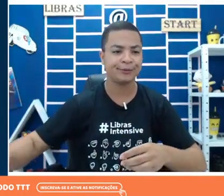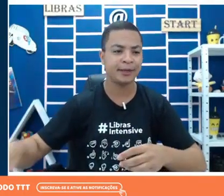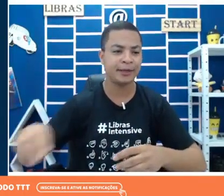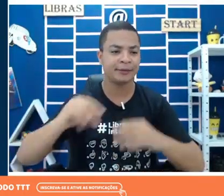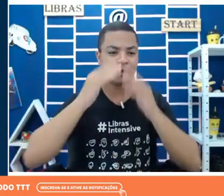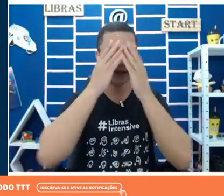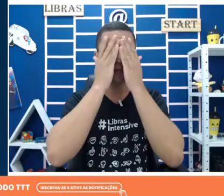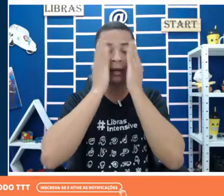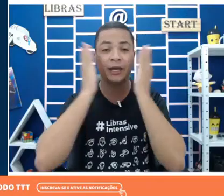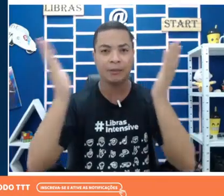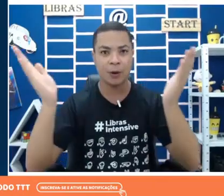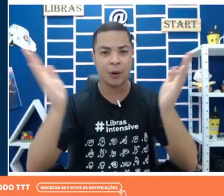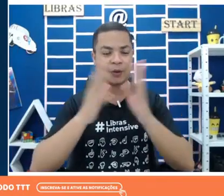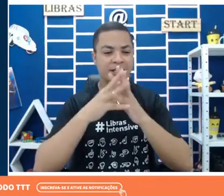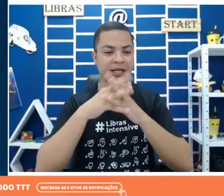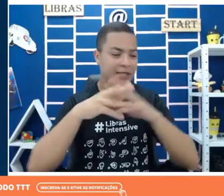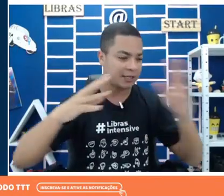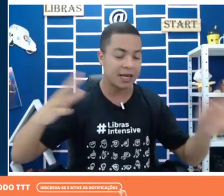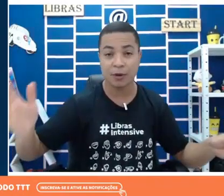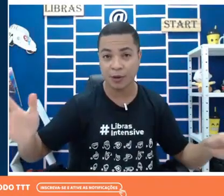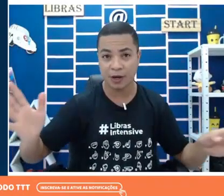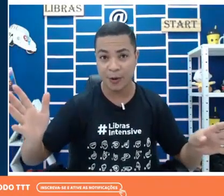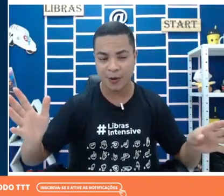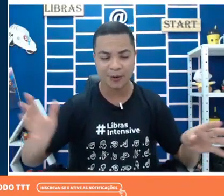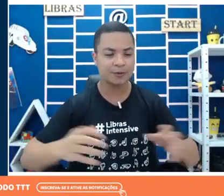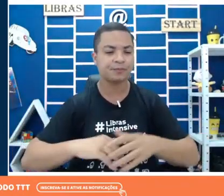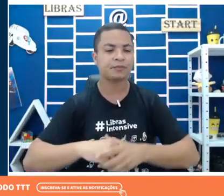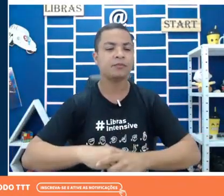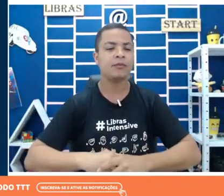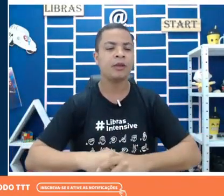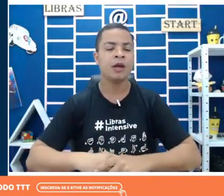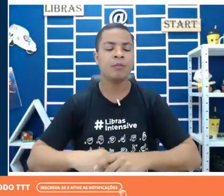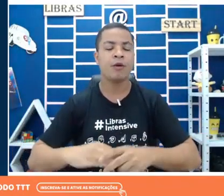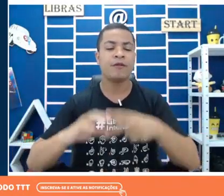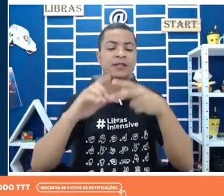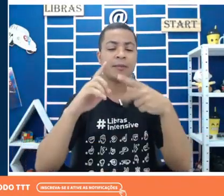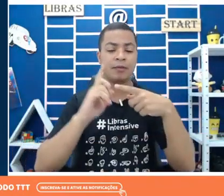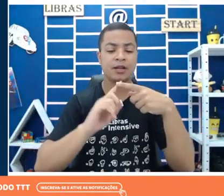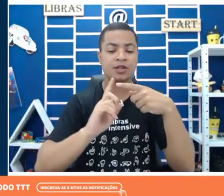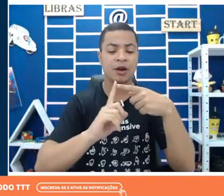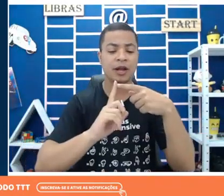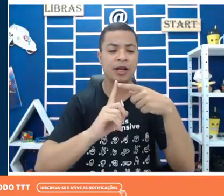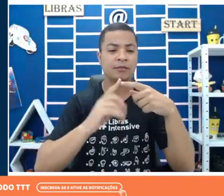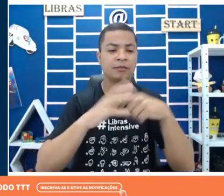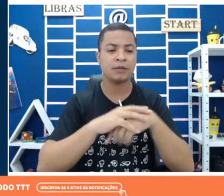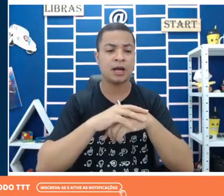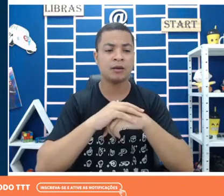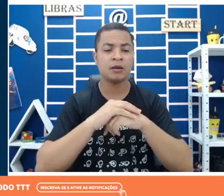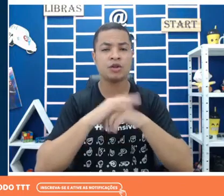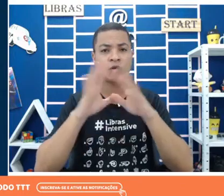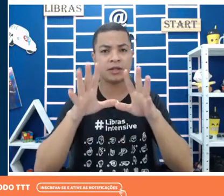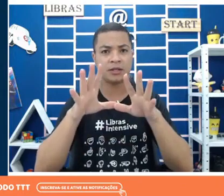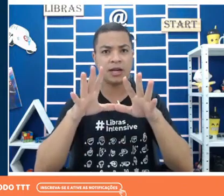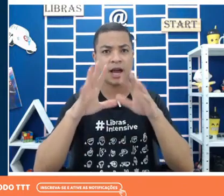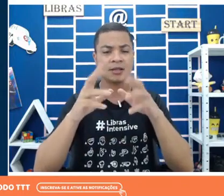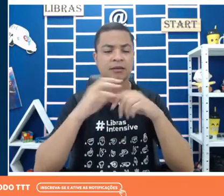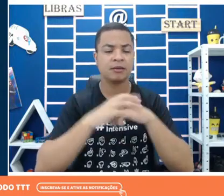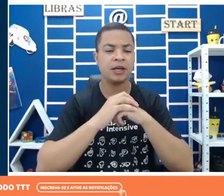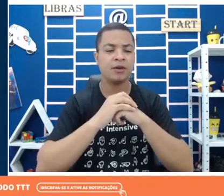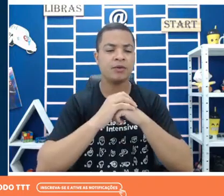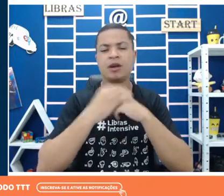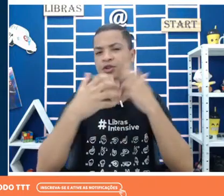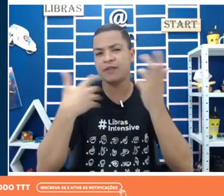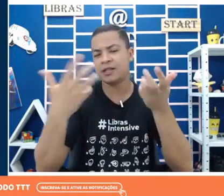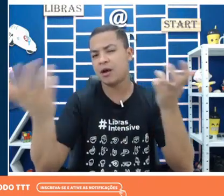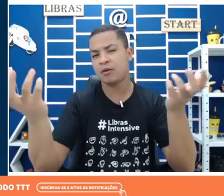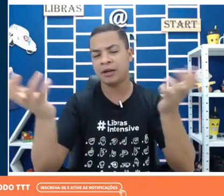impacto, né? Perder meu óculos aqui e ter que sair procurando meu óculos. Bom, vou fazer a primeira história aí, tá? Só usando sinais